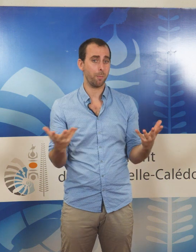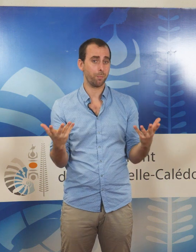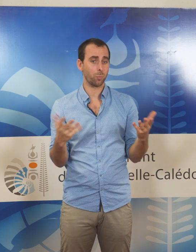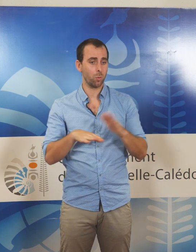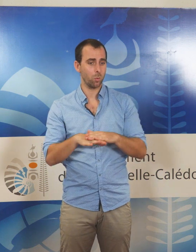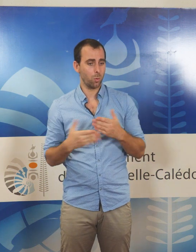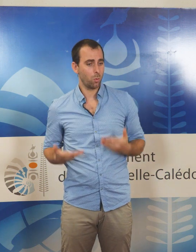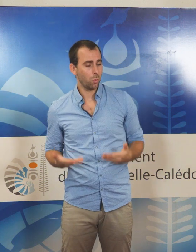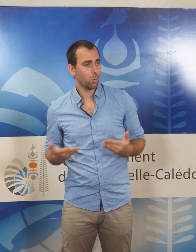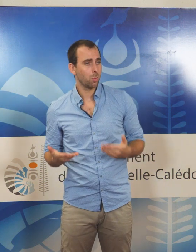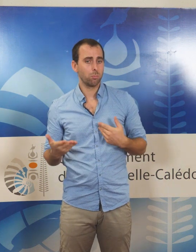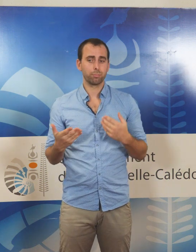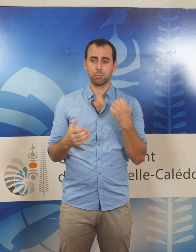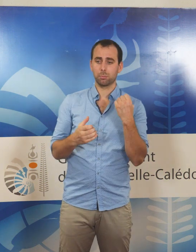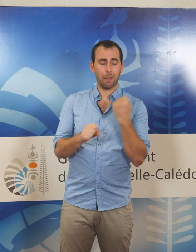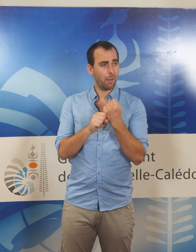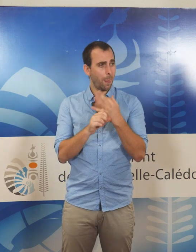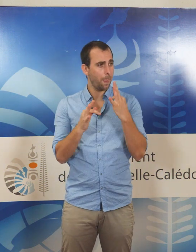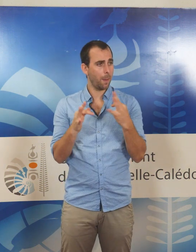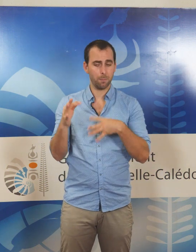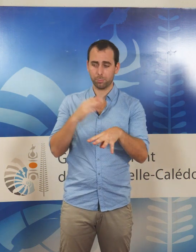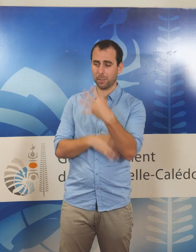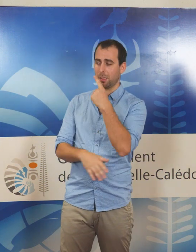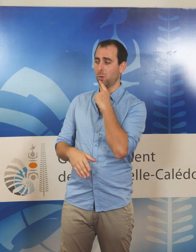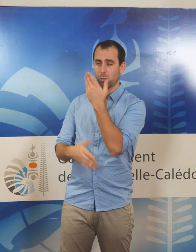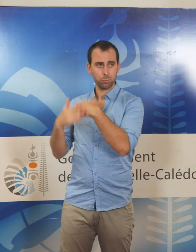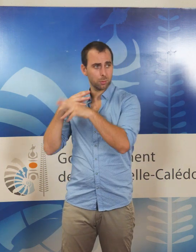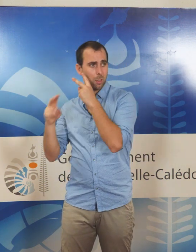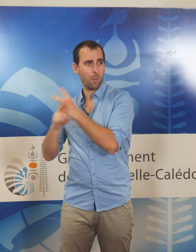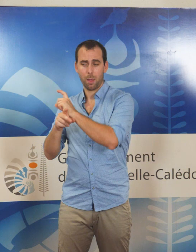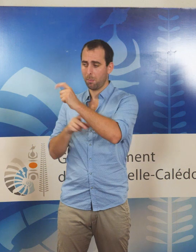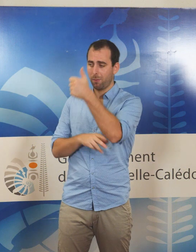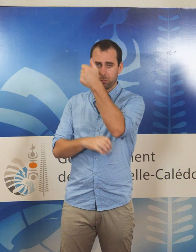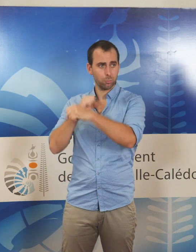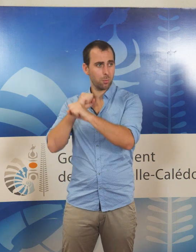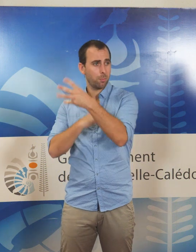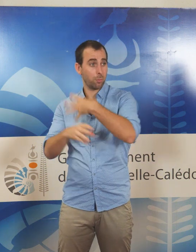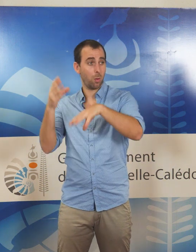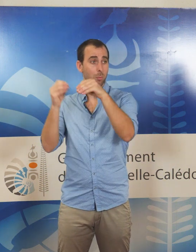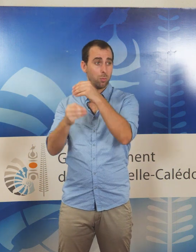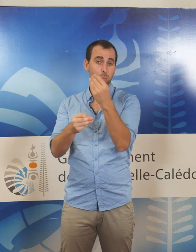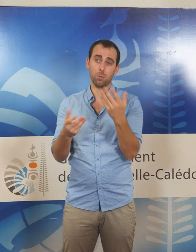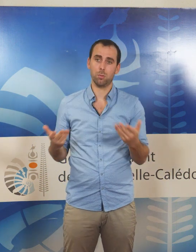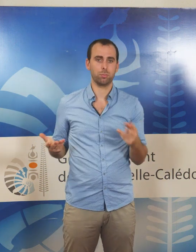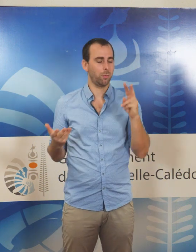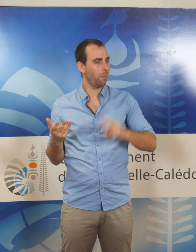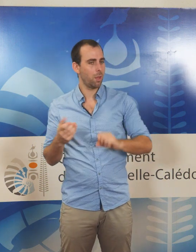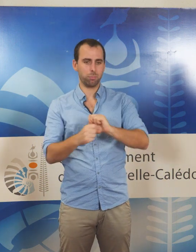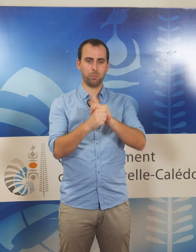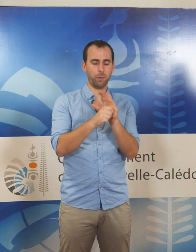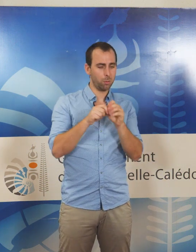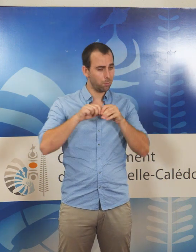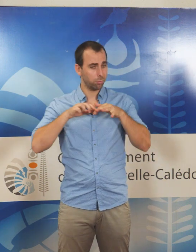ce travail de quatorzaine dans les hôtels avec une semaine supplémentaire nous permet de garantir que le virus ne circule pas en